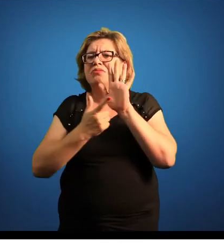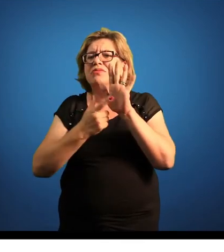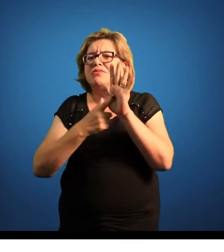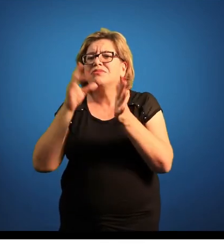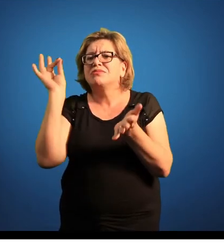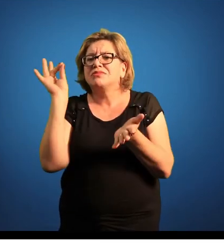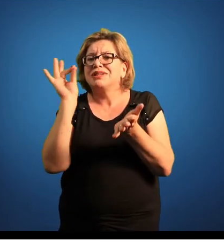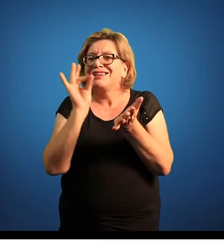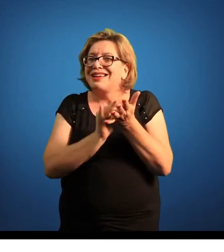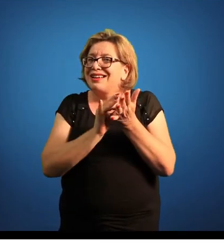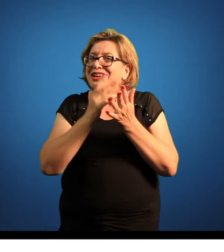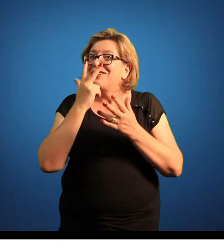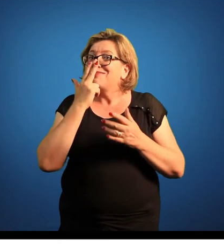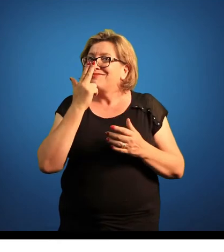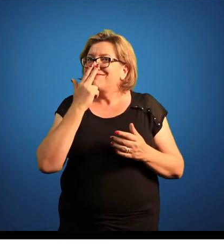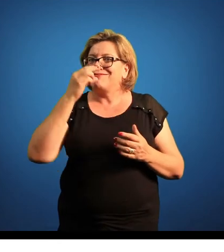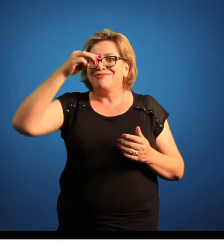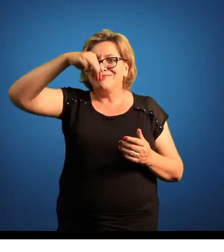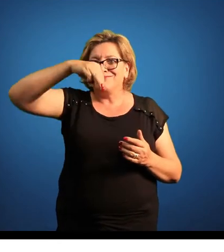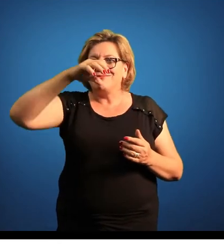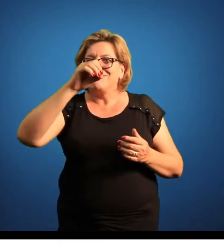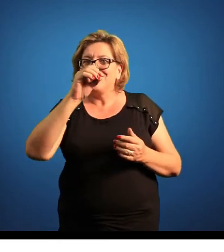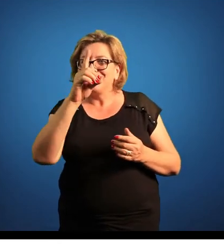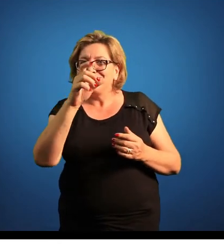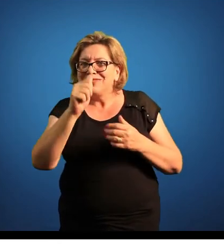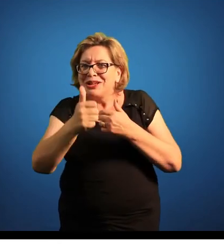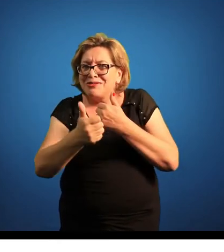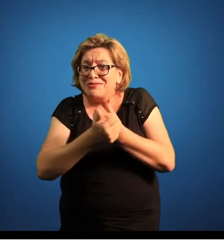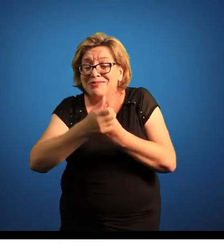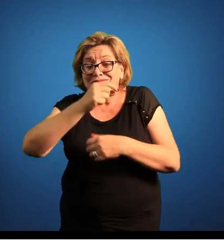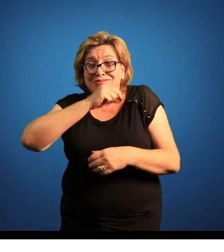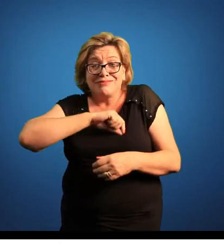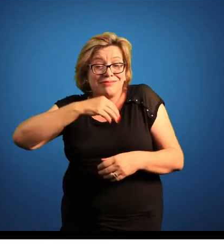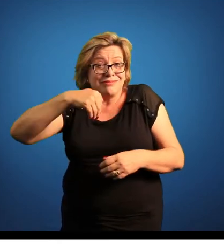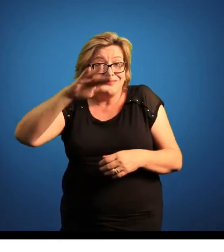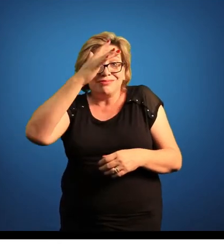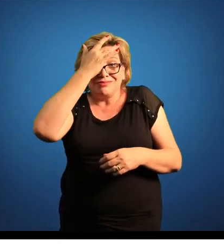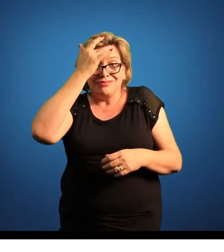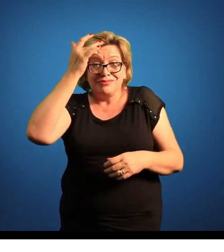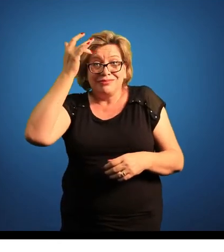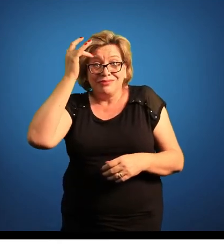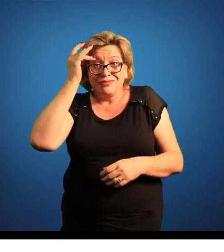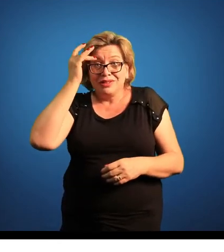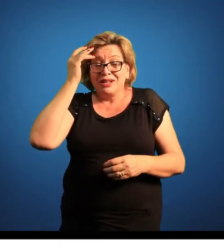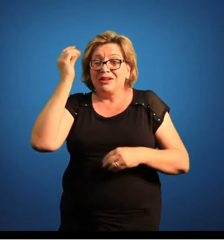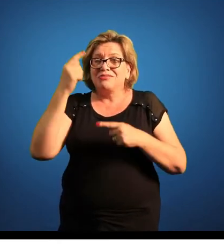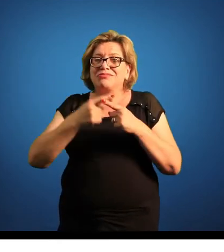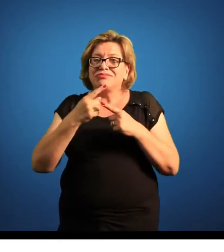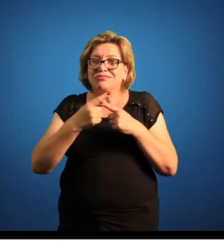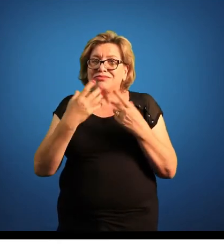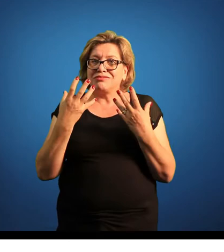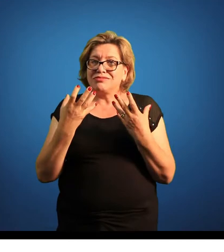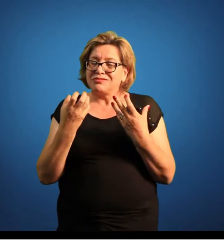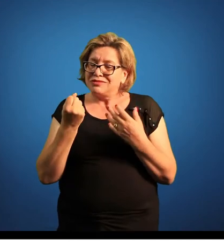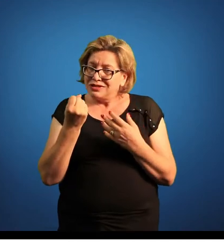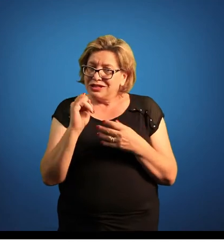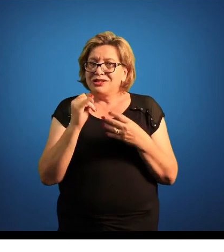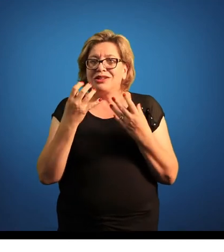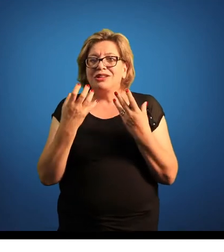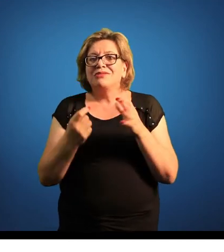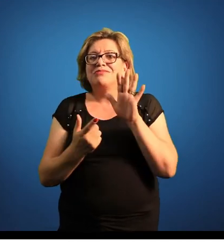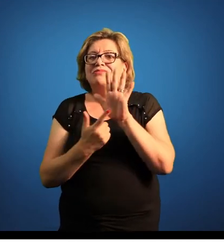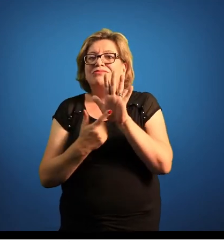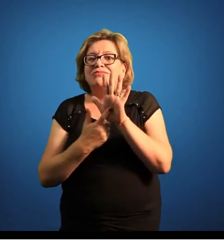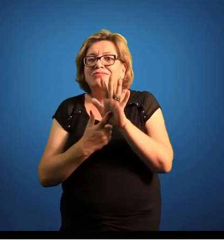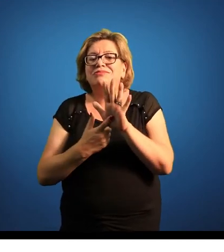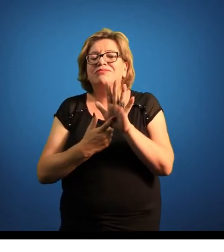A moda se aproxima mais da grande maioria dos salários. Se o nosso objetivo com as medidas de tendência central era buscar um valor que represente todo